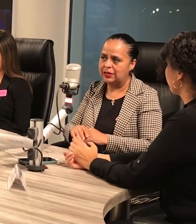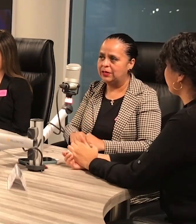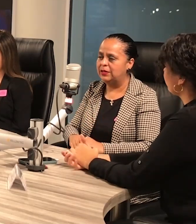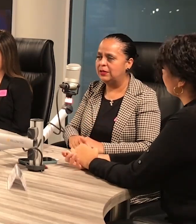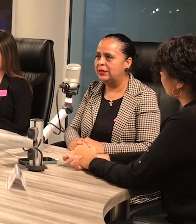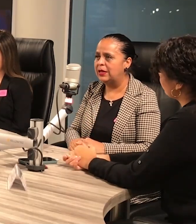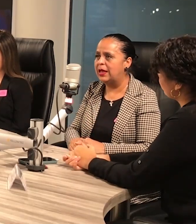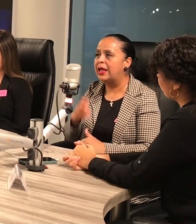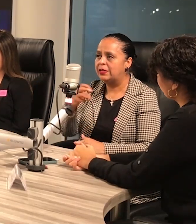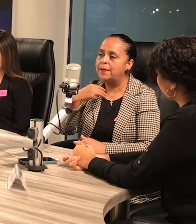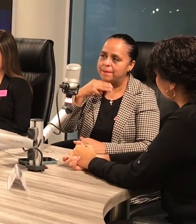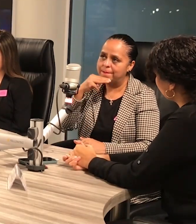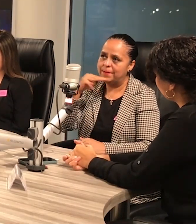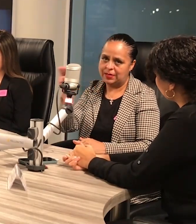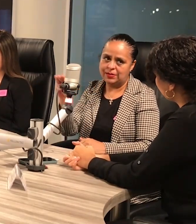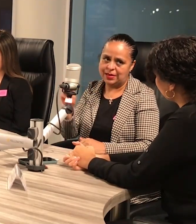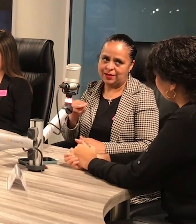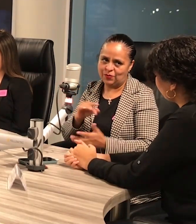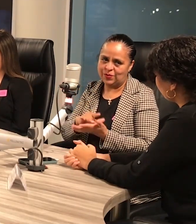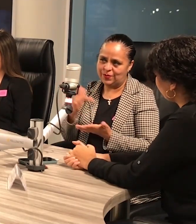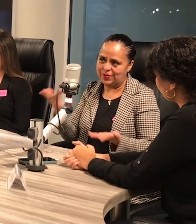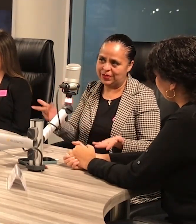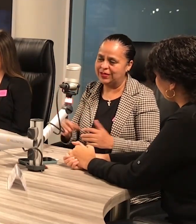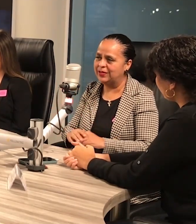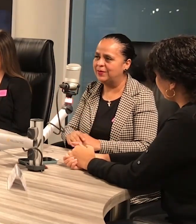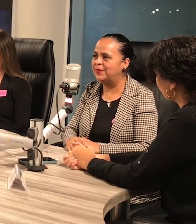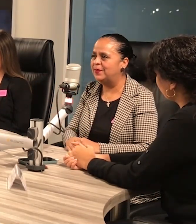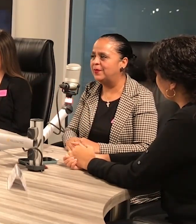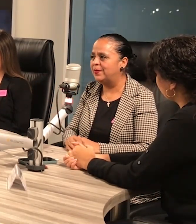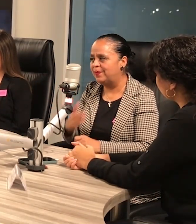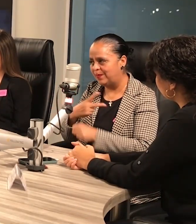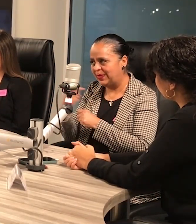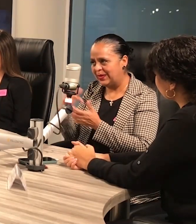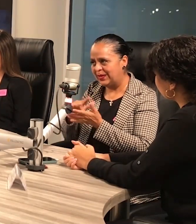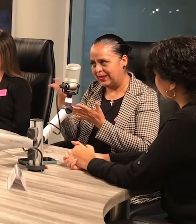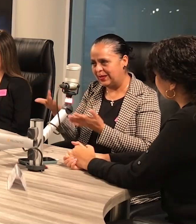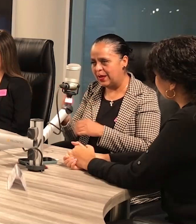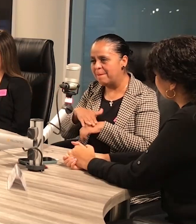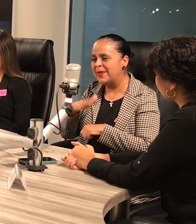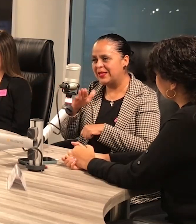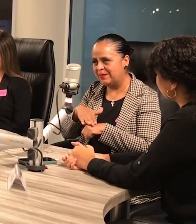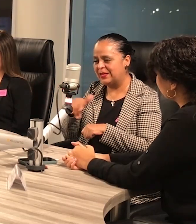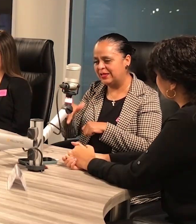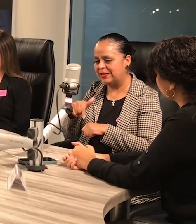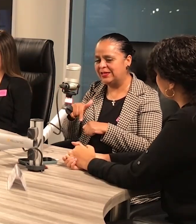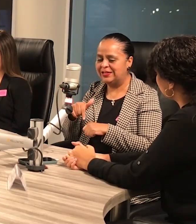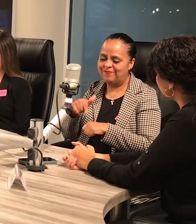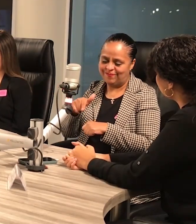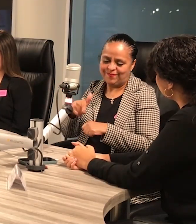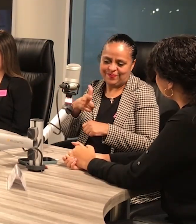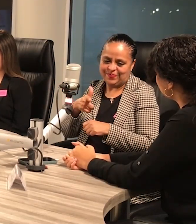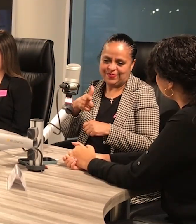eso sería mi mensaje, y muchas gracias nuevamente por la invitación, y que haya más espacios como